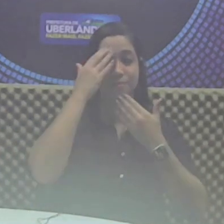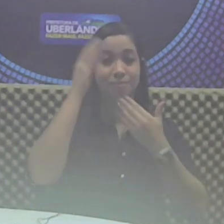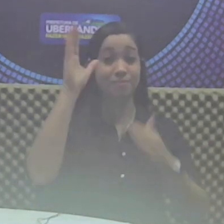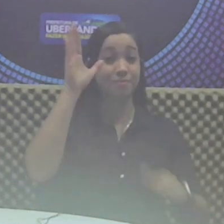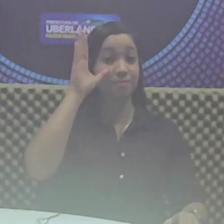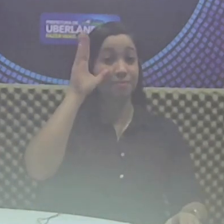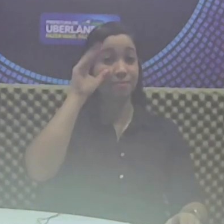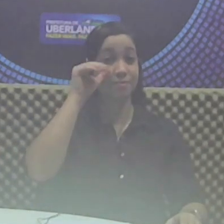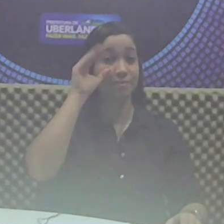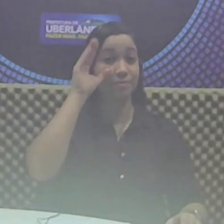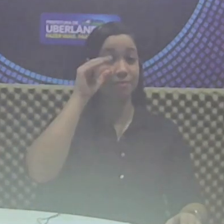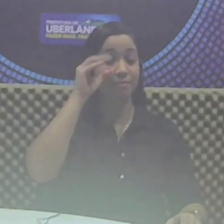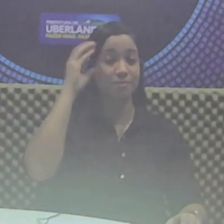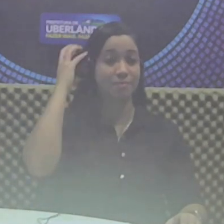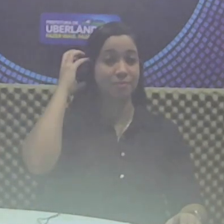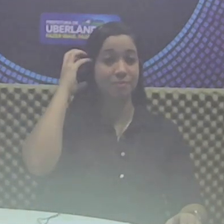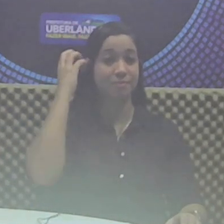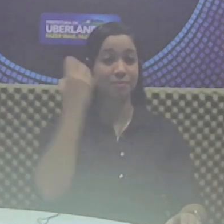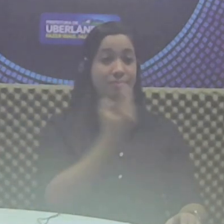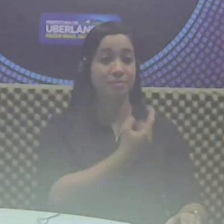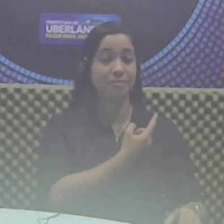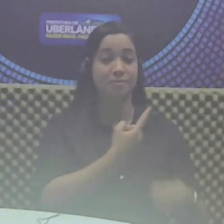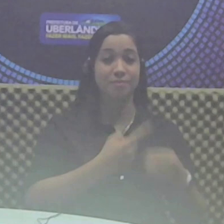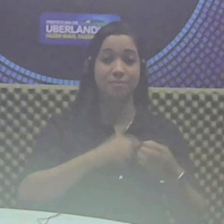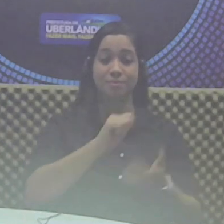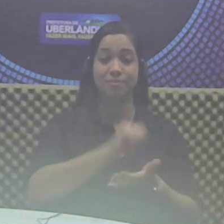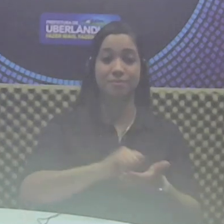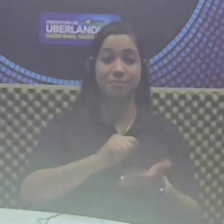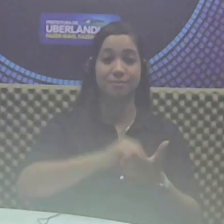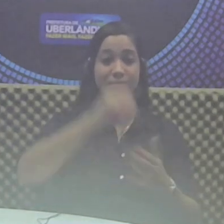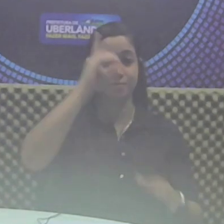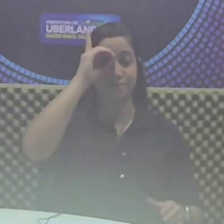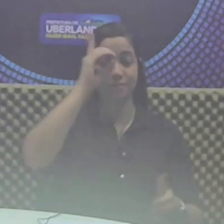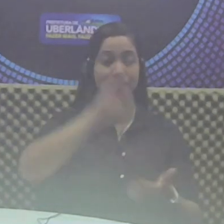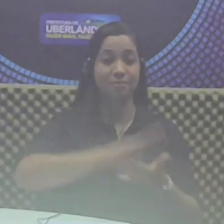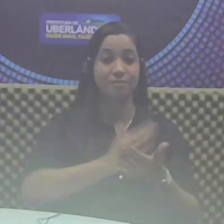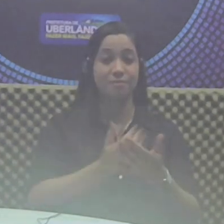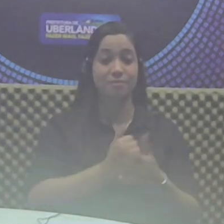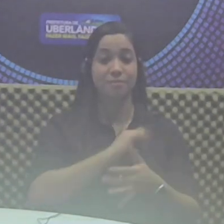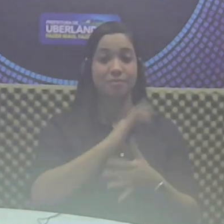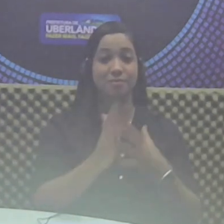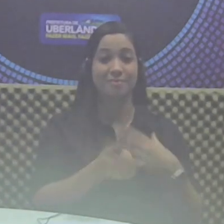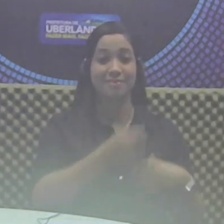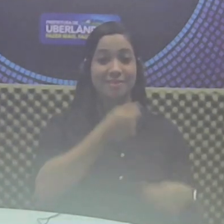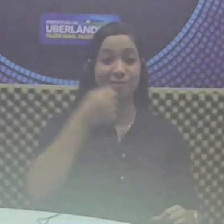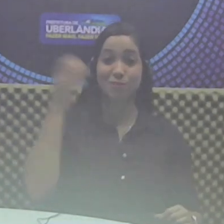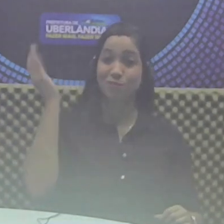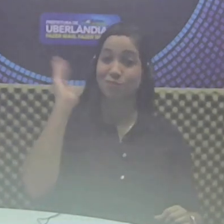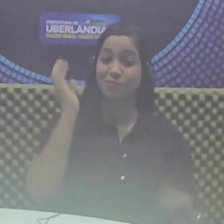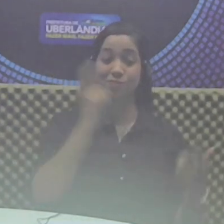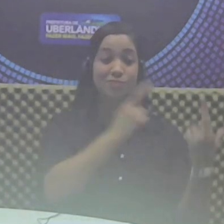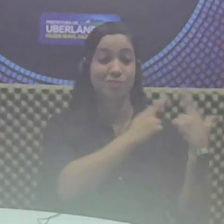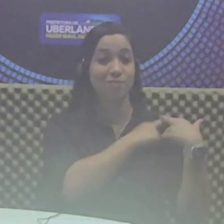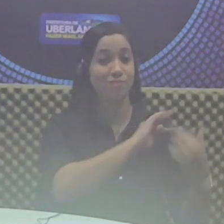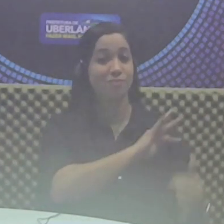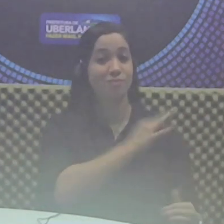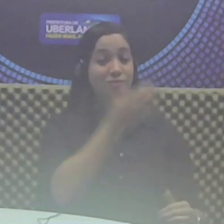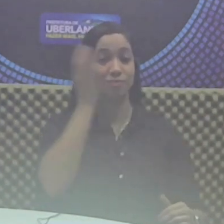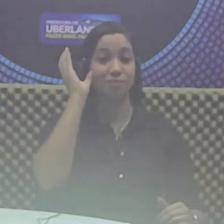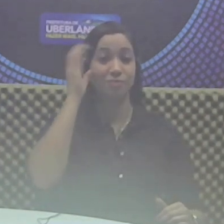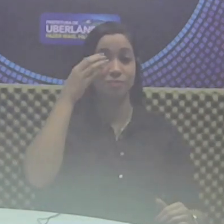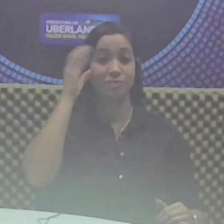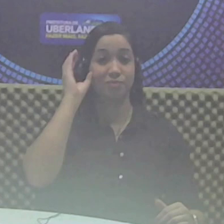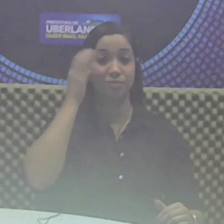audiência edição Daniela Aires tradução em Libras Amanda Valentim responsável técnico crano